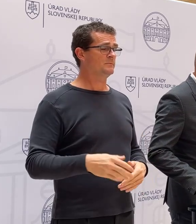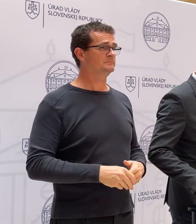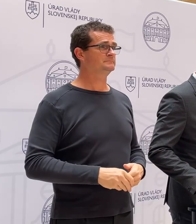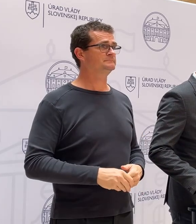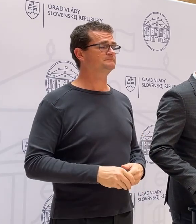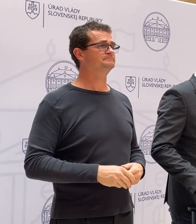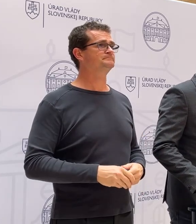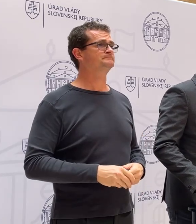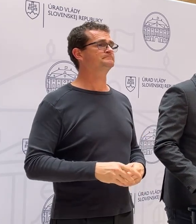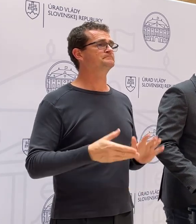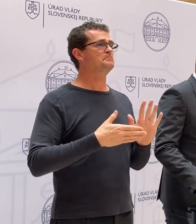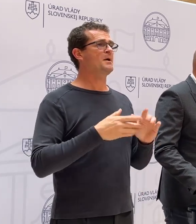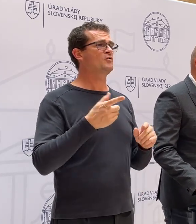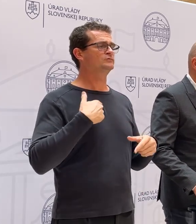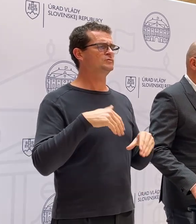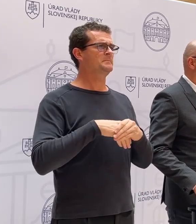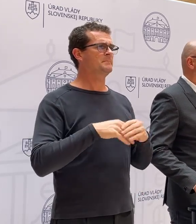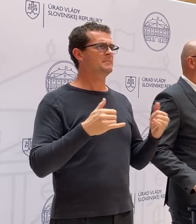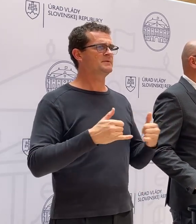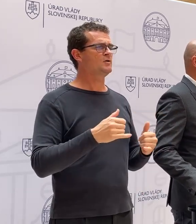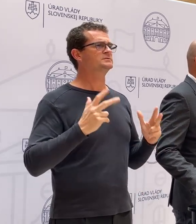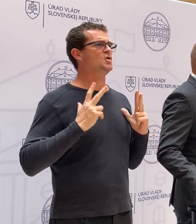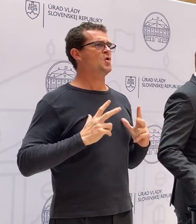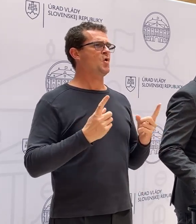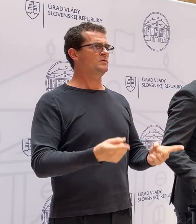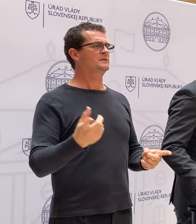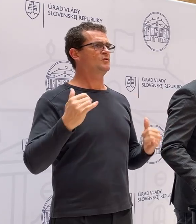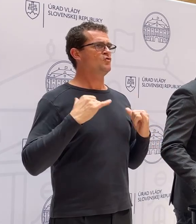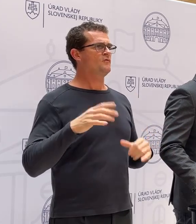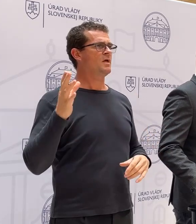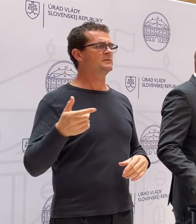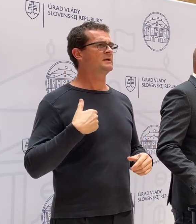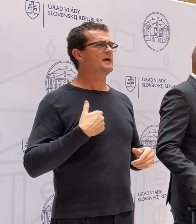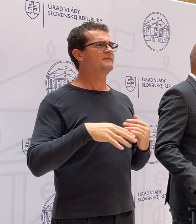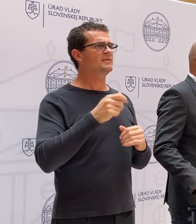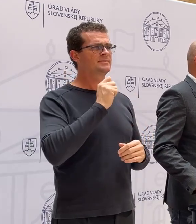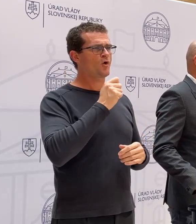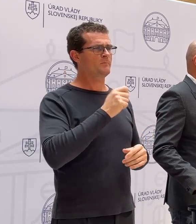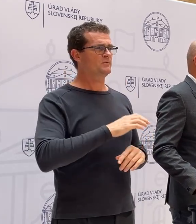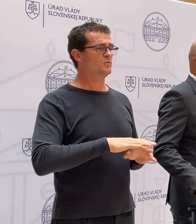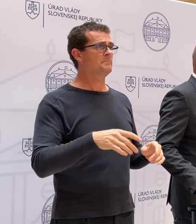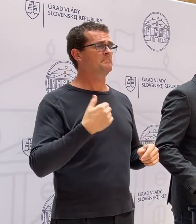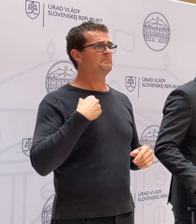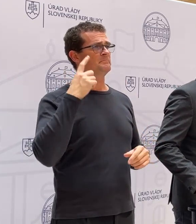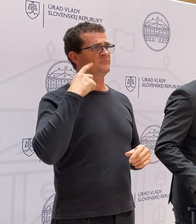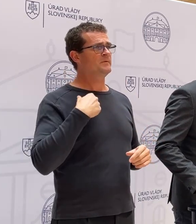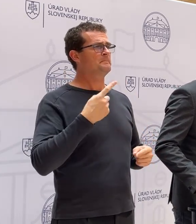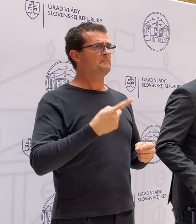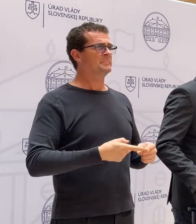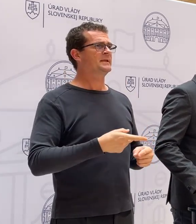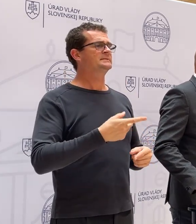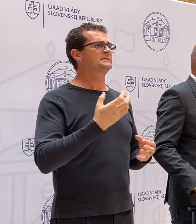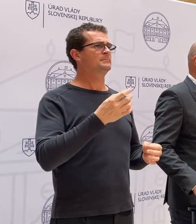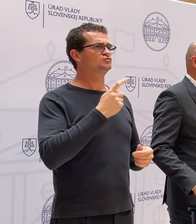No, Igorovi prajem teda naozaj vydatný oddych na dovolenke a nebudem takéto veci viac komentovať. A myslím si, že teda viem, že presne